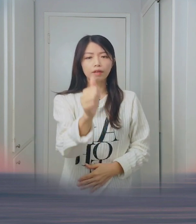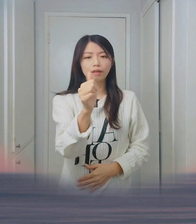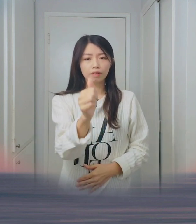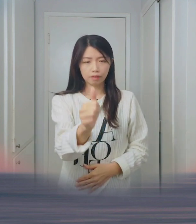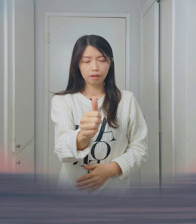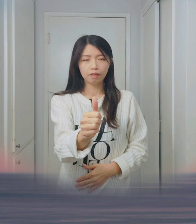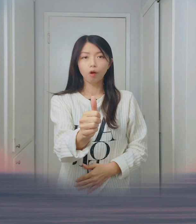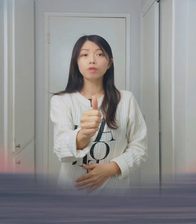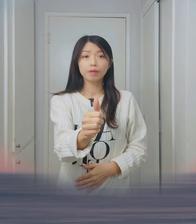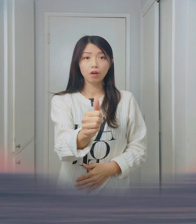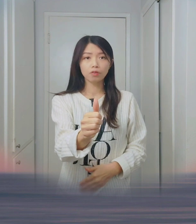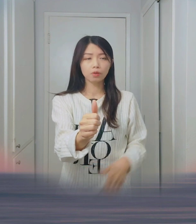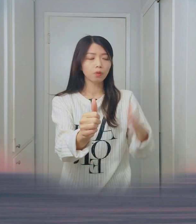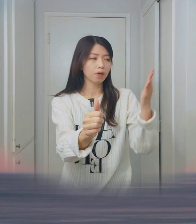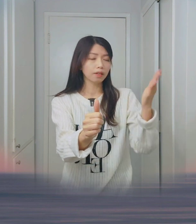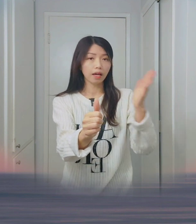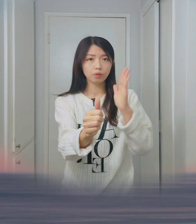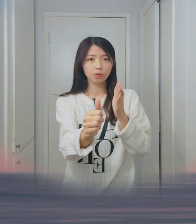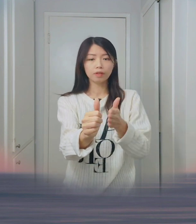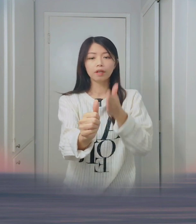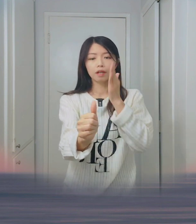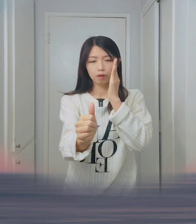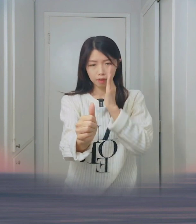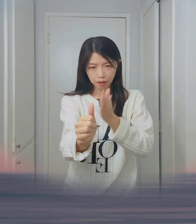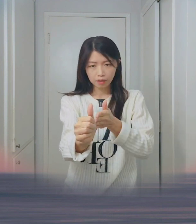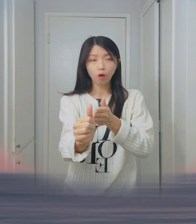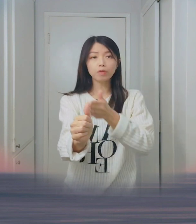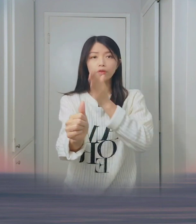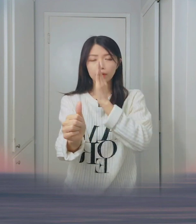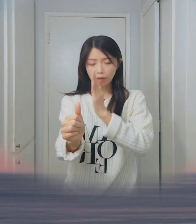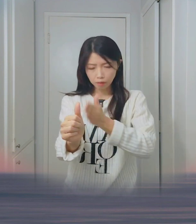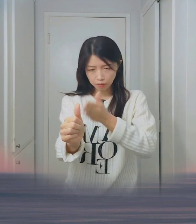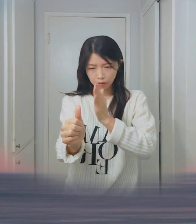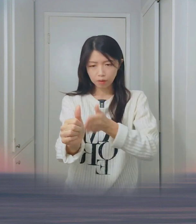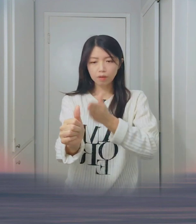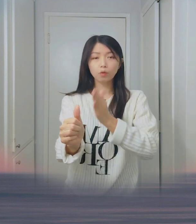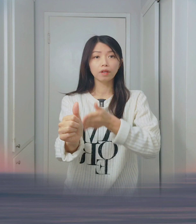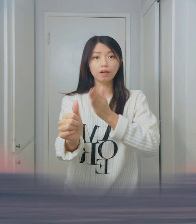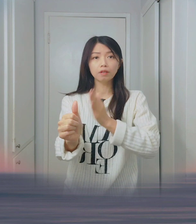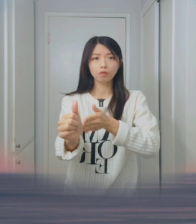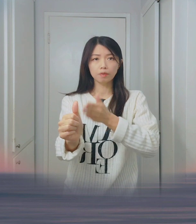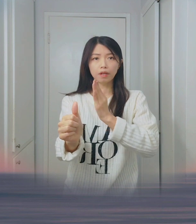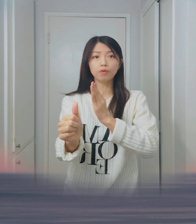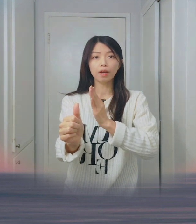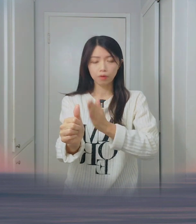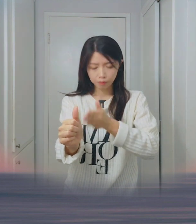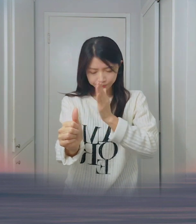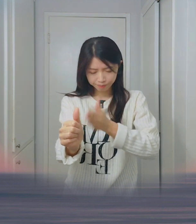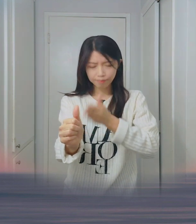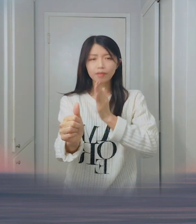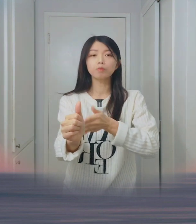이렇게 엄지만 세워주시고 다른 손은 이렇게 이 엄지 뒤에서 손을 이렇게 흔들어 주시면 돼요.